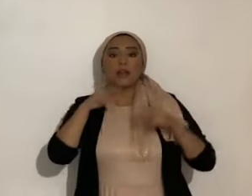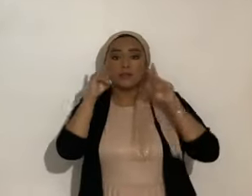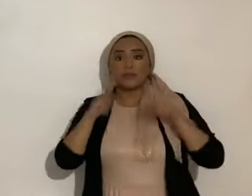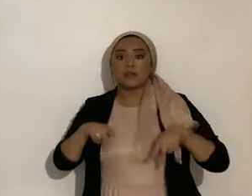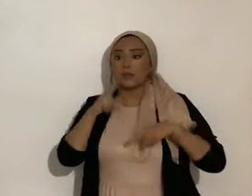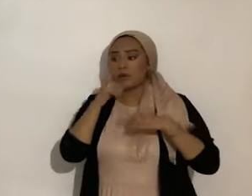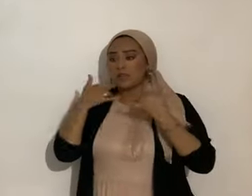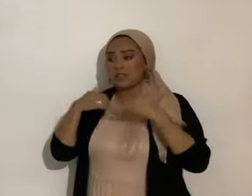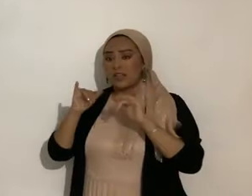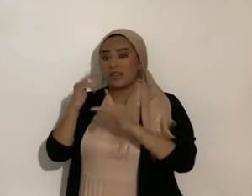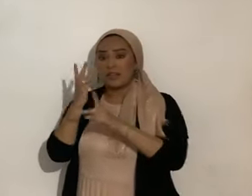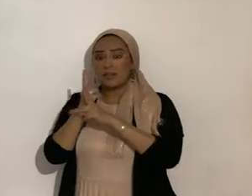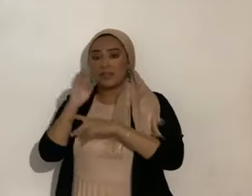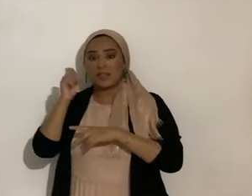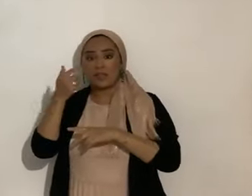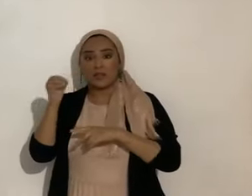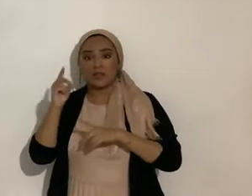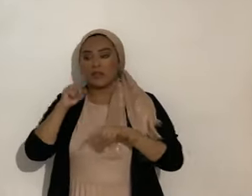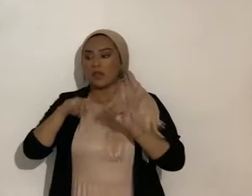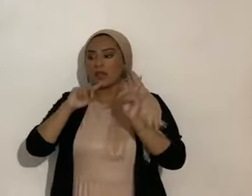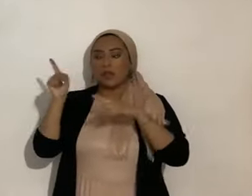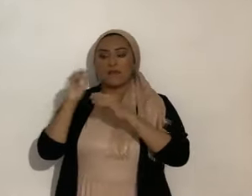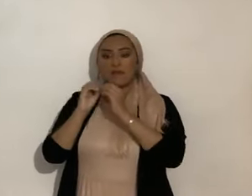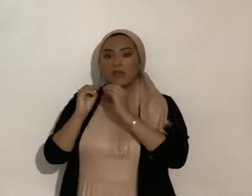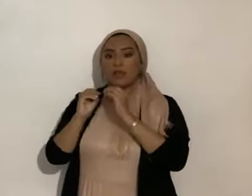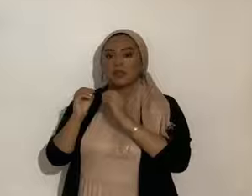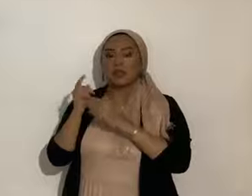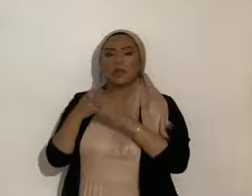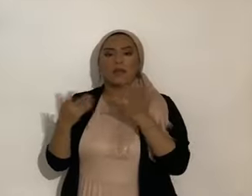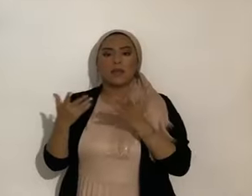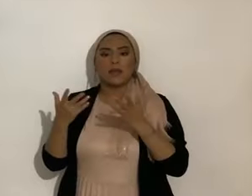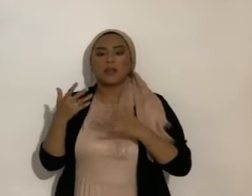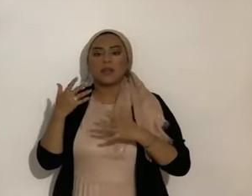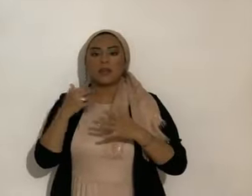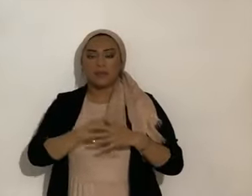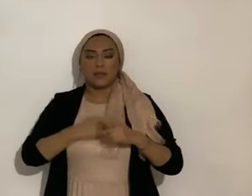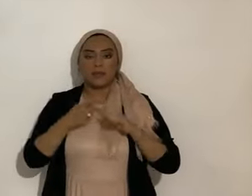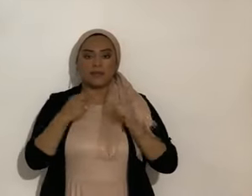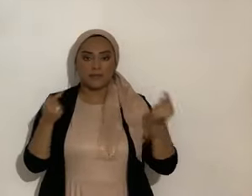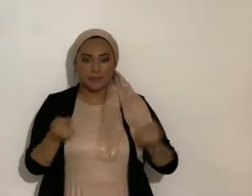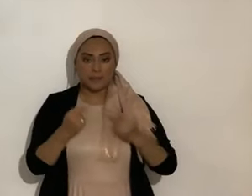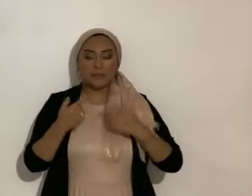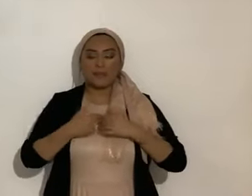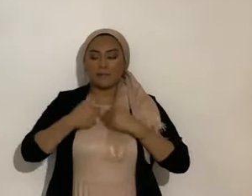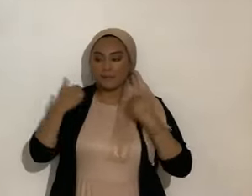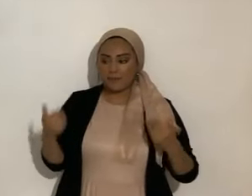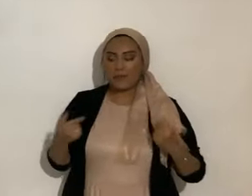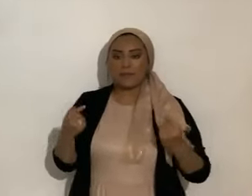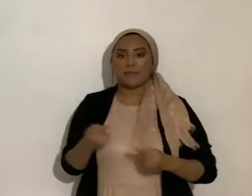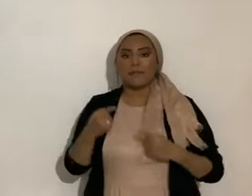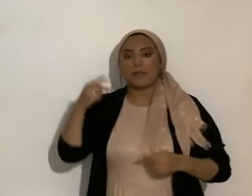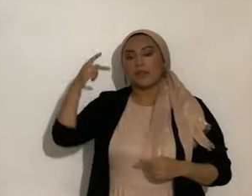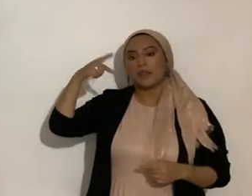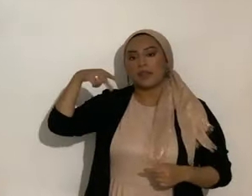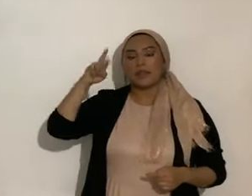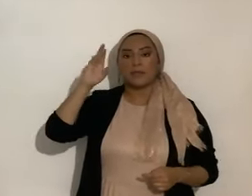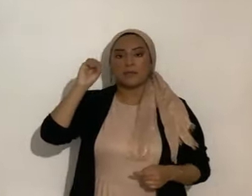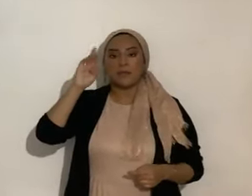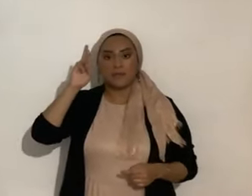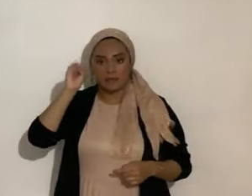sigue con ego no puede ir hacia la corrección. ¿Cuál sería la corrección? Arrepentirse de los pecados y apartarse de los pecados, Proverbios